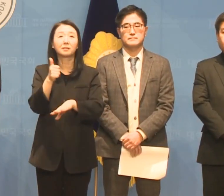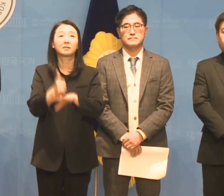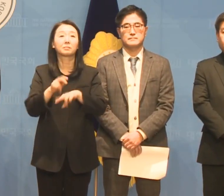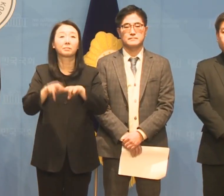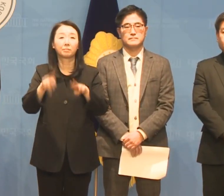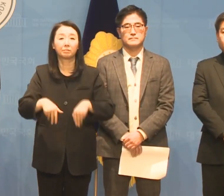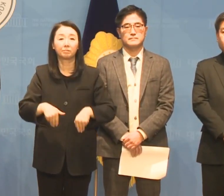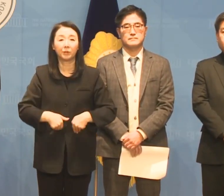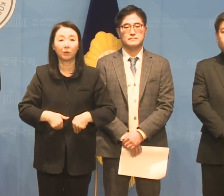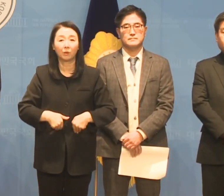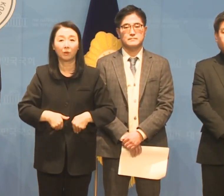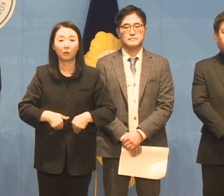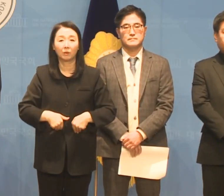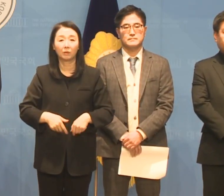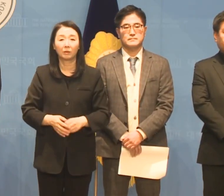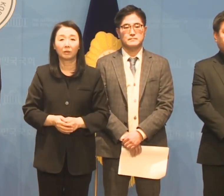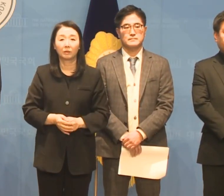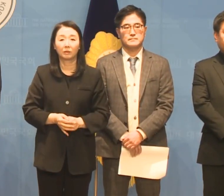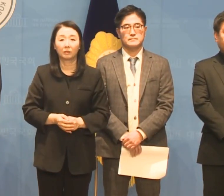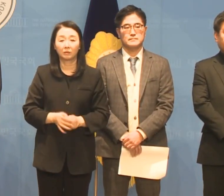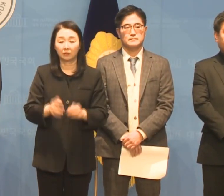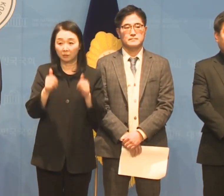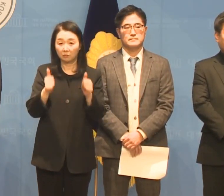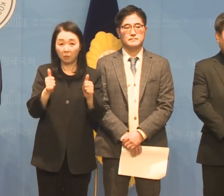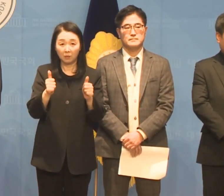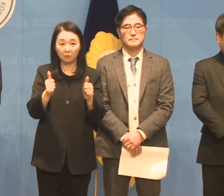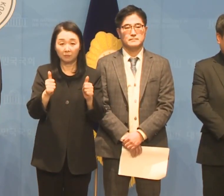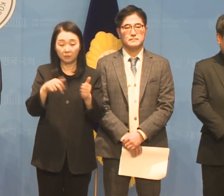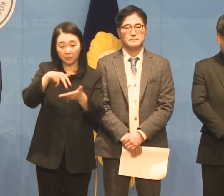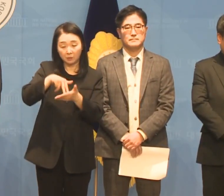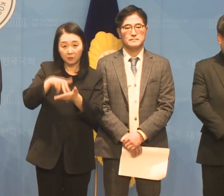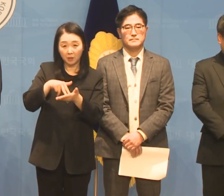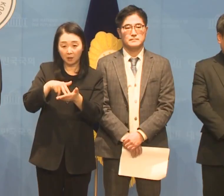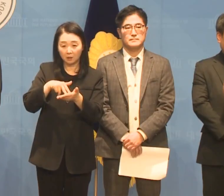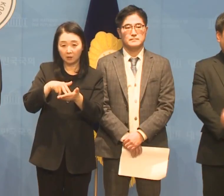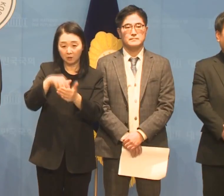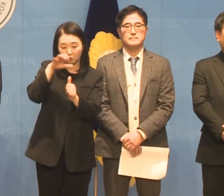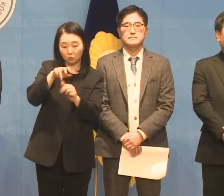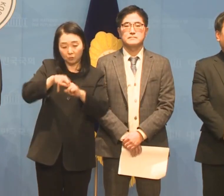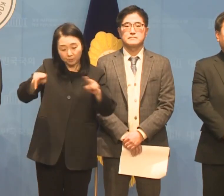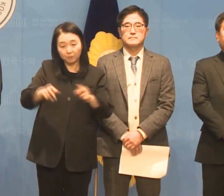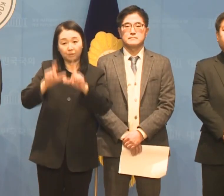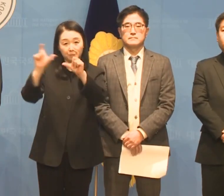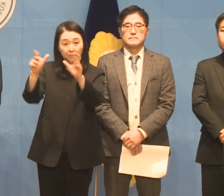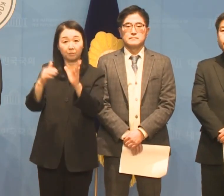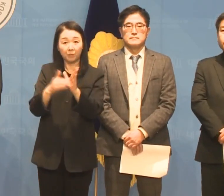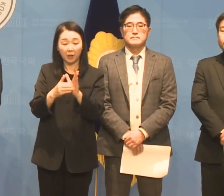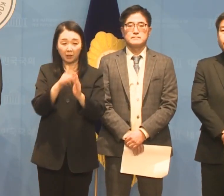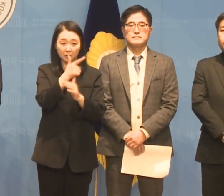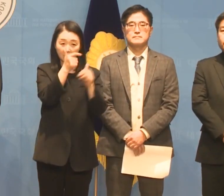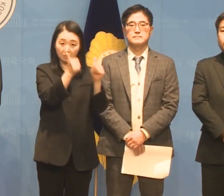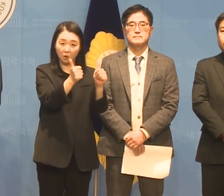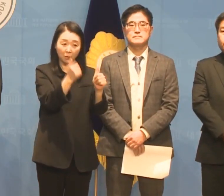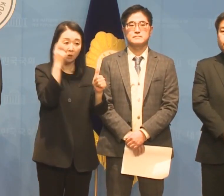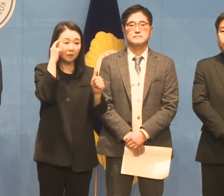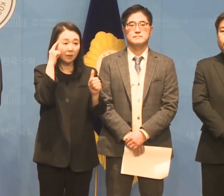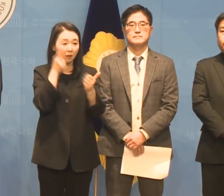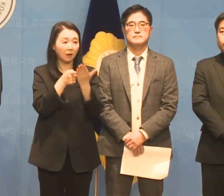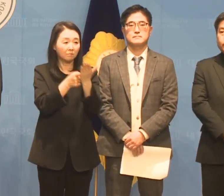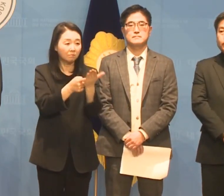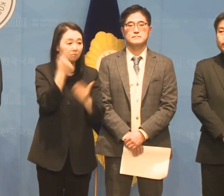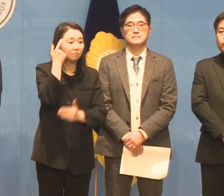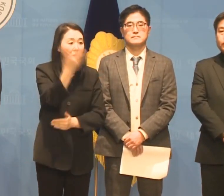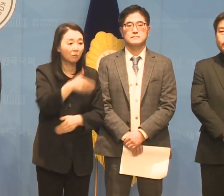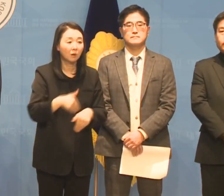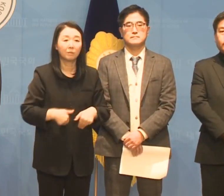됩니다. 분명히 법원에서는 이번에 구속 취소 결정을 하면서 대법원에 의견을 물어볼 필요가